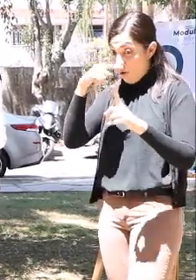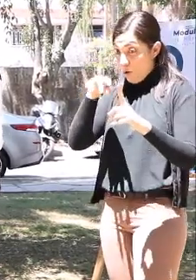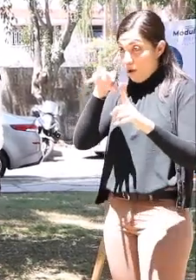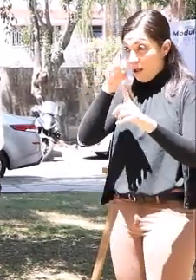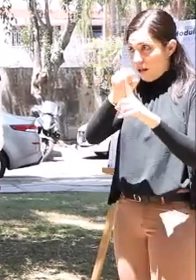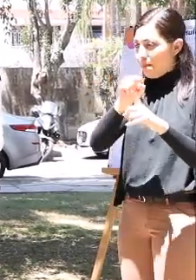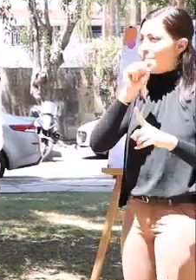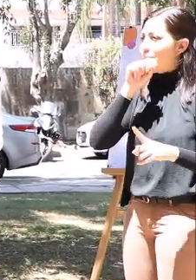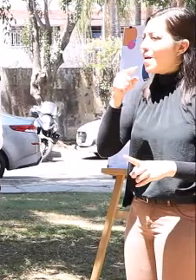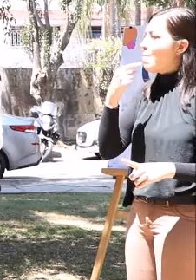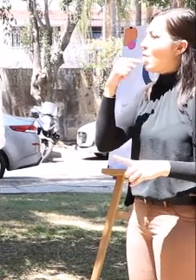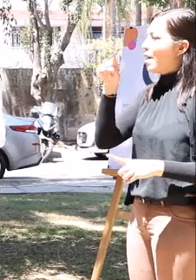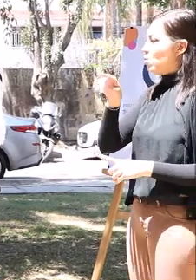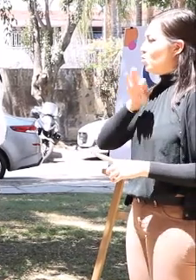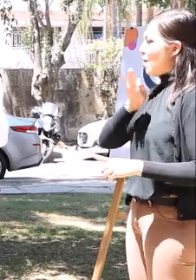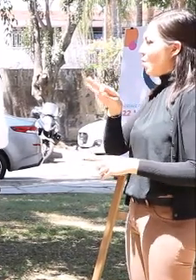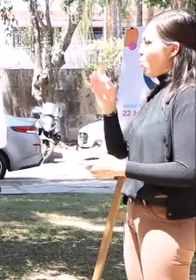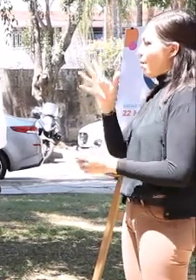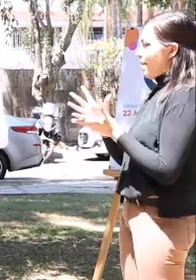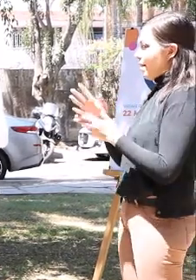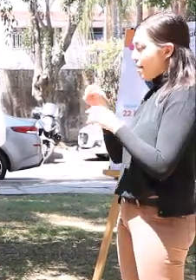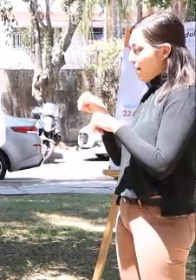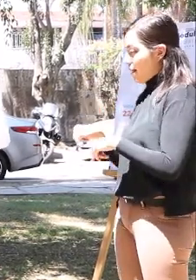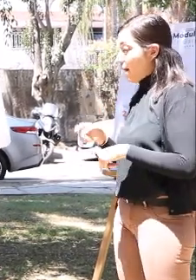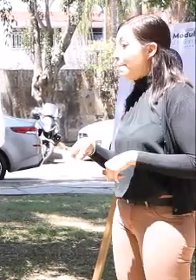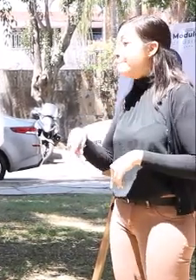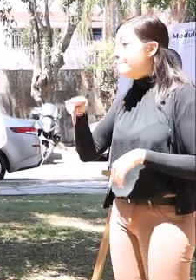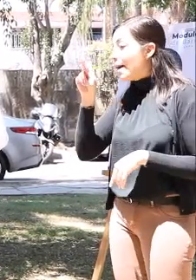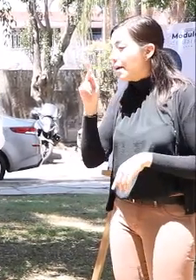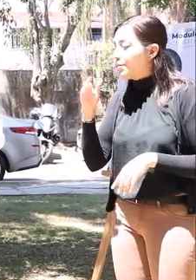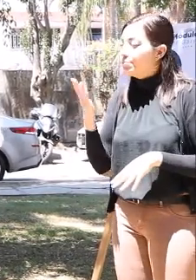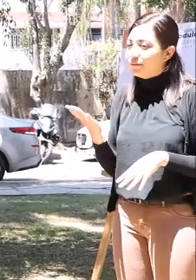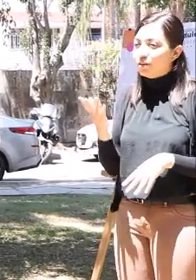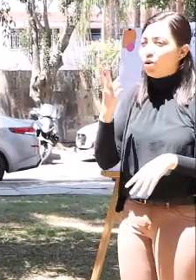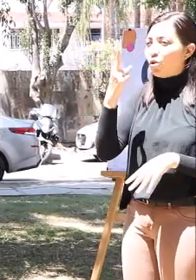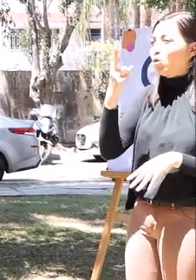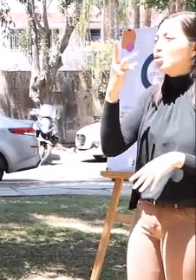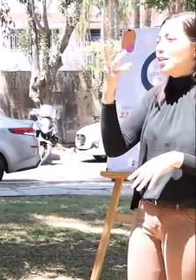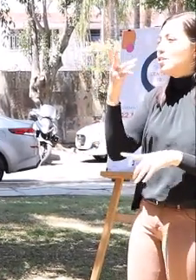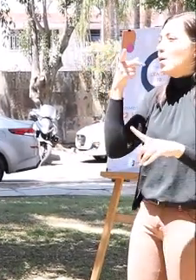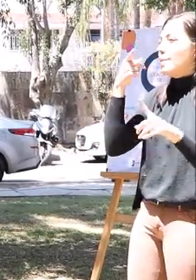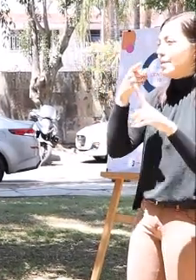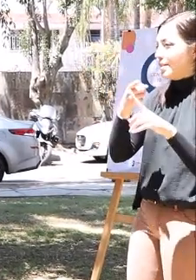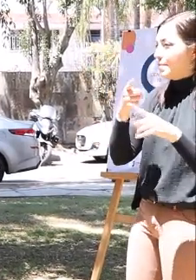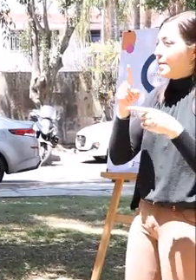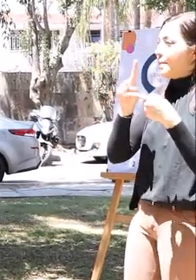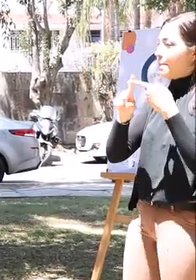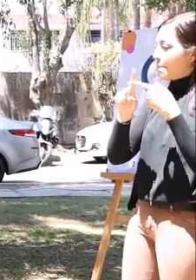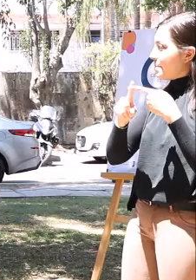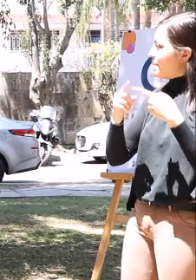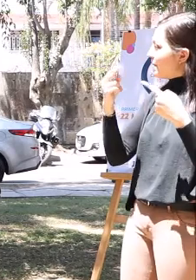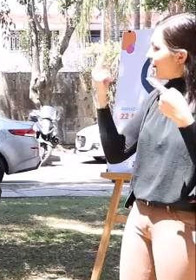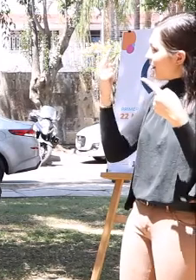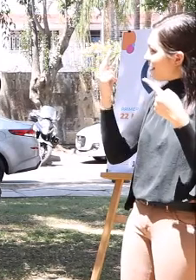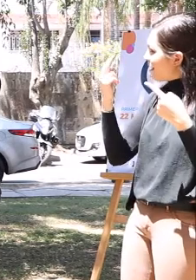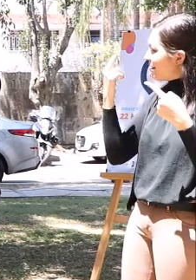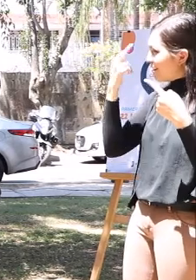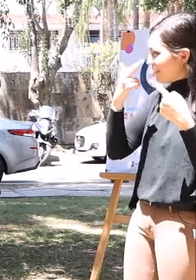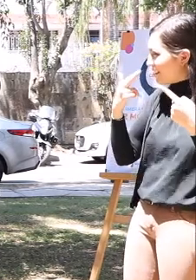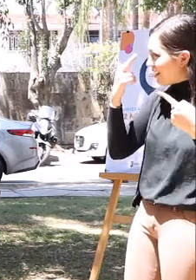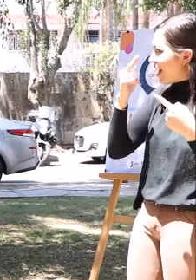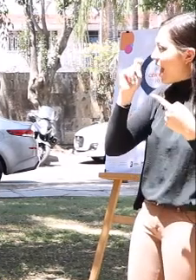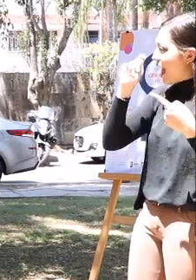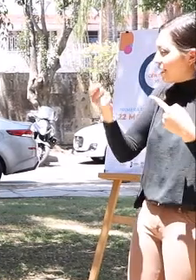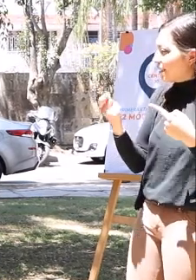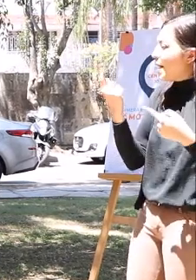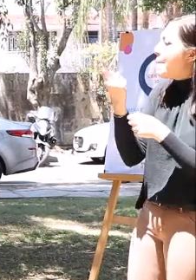las mismas denuncias aquí. Pero esto va a tener unas 2 o 3 objetivos fundamentales. Uno, que efectivamente hay un diagnóstico pleno de